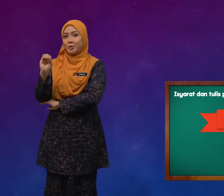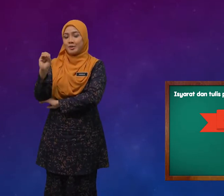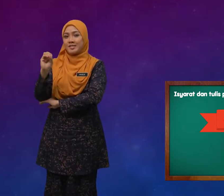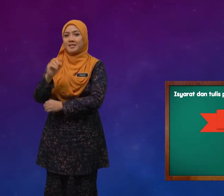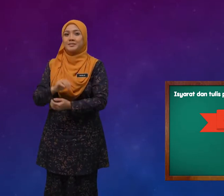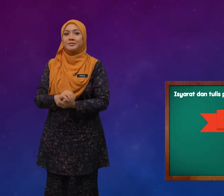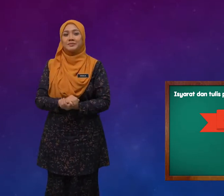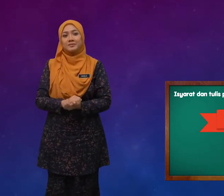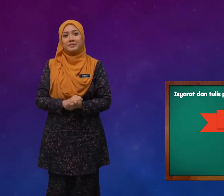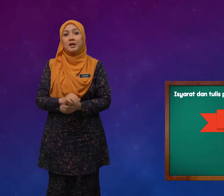86%.